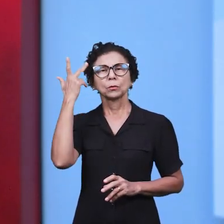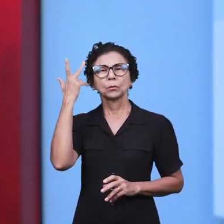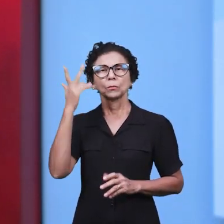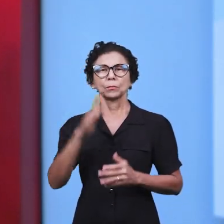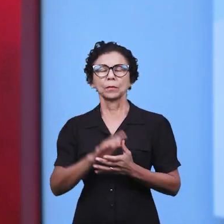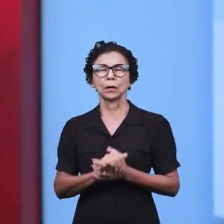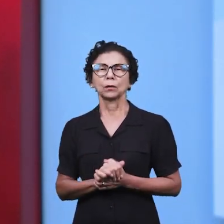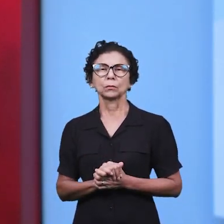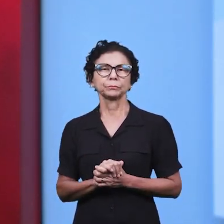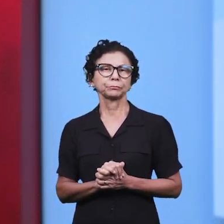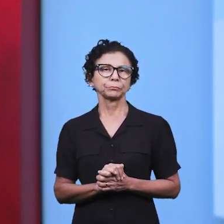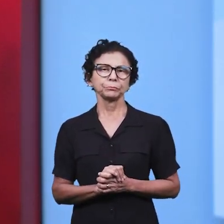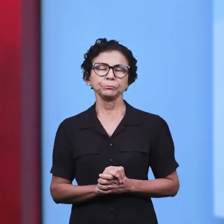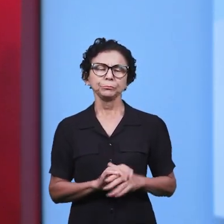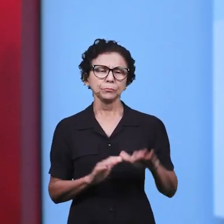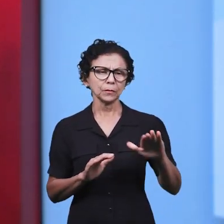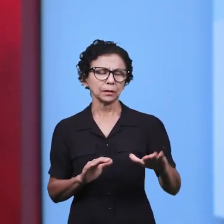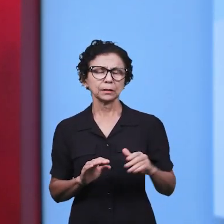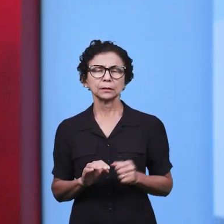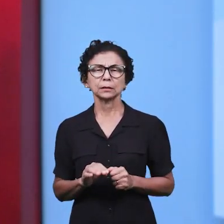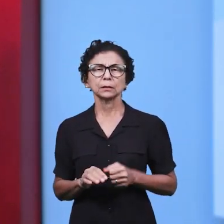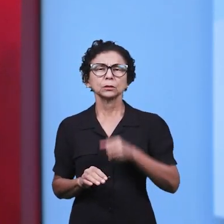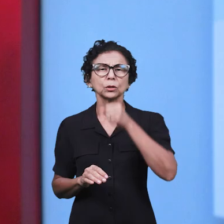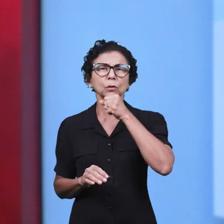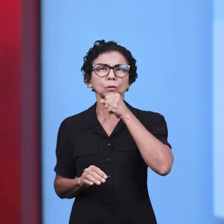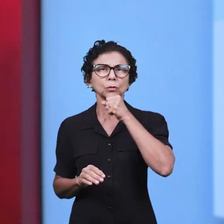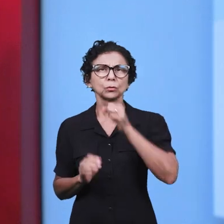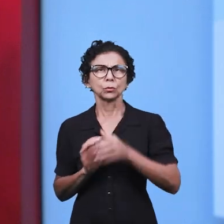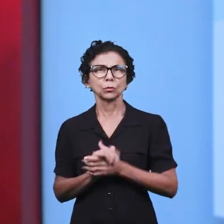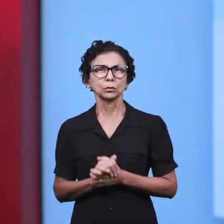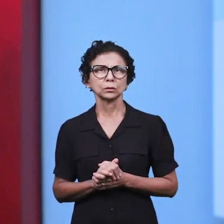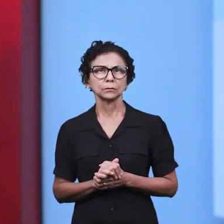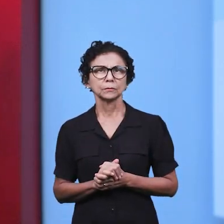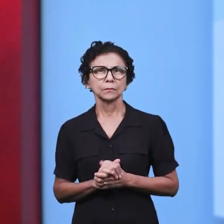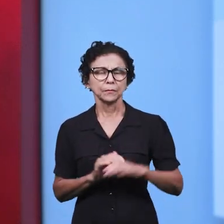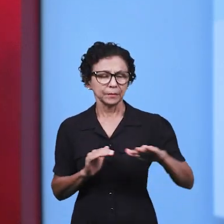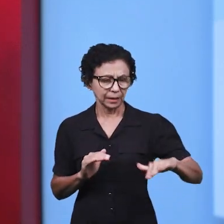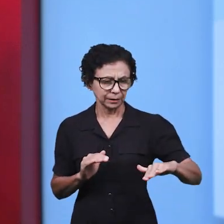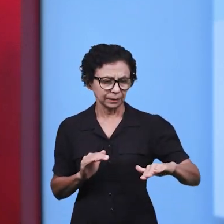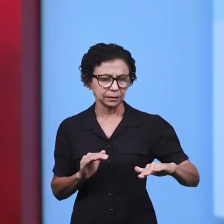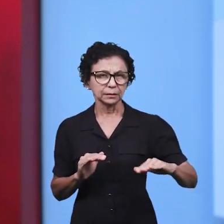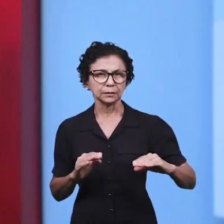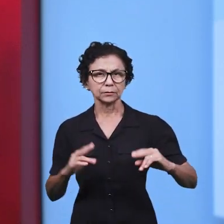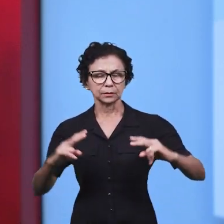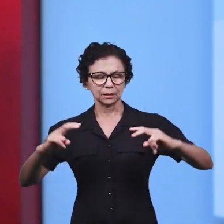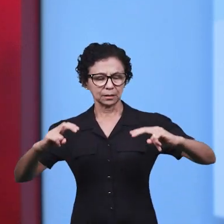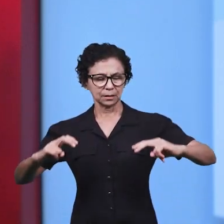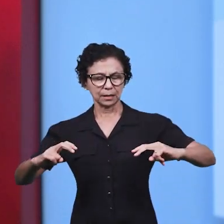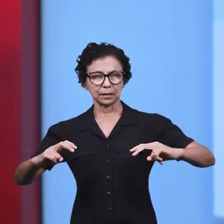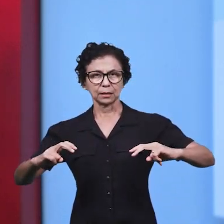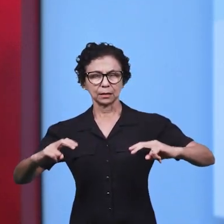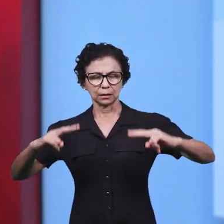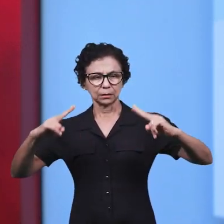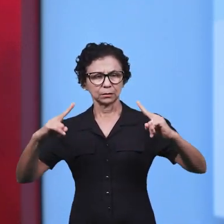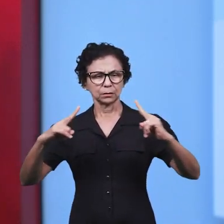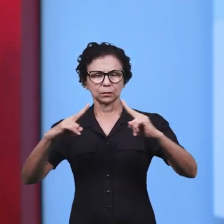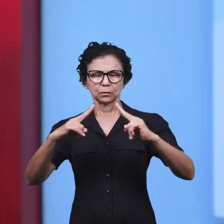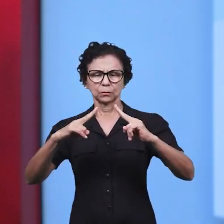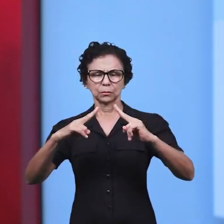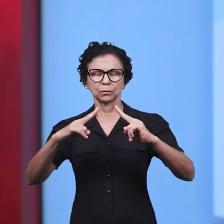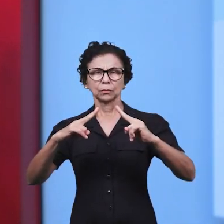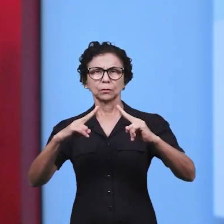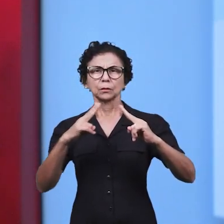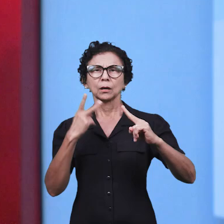irmão, seja criança, seja um idoso. Por que não? Senta no banco da igreja, fica na mesma altura dos olhos. Fale um pouco